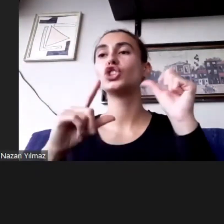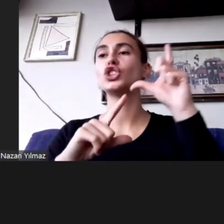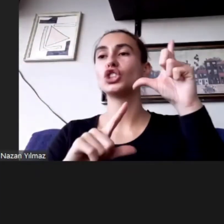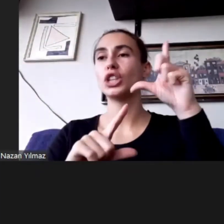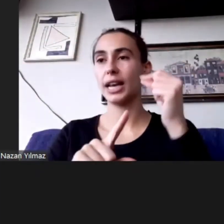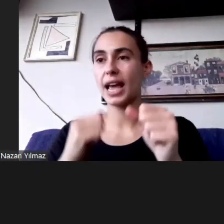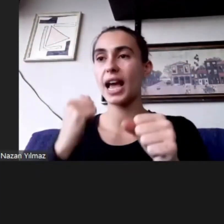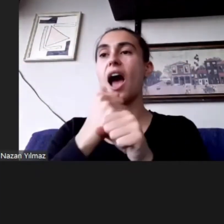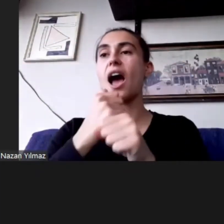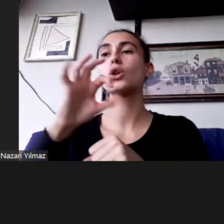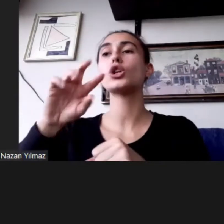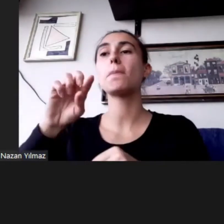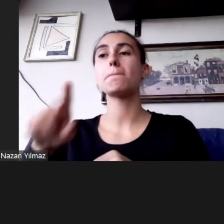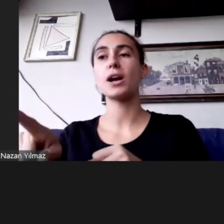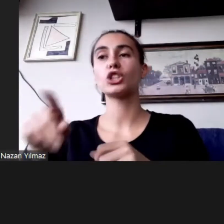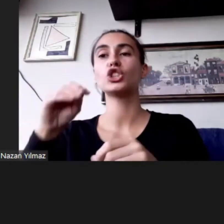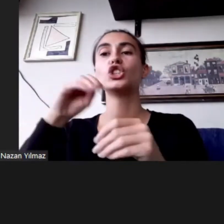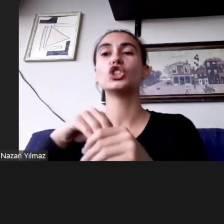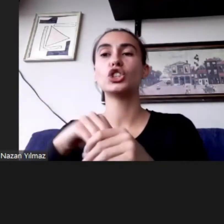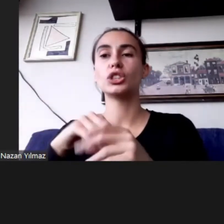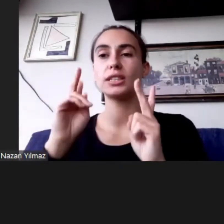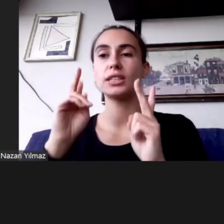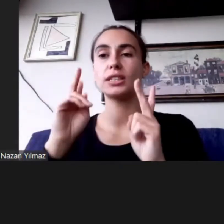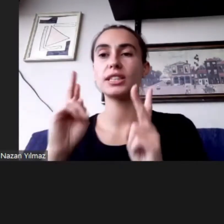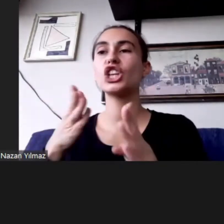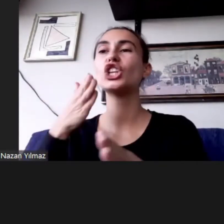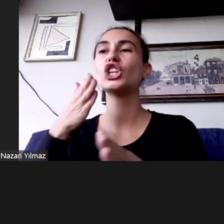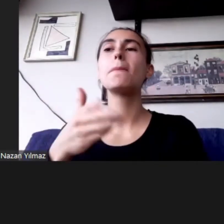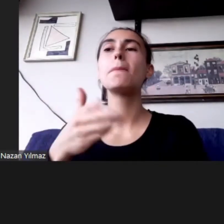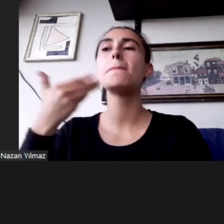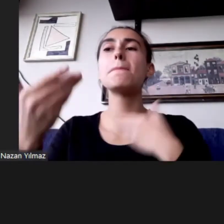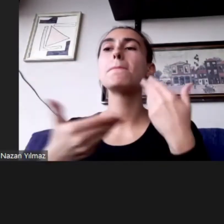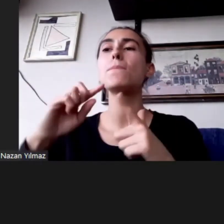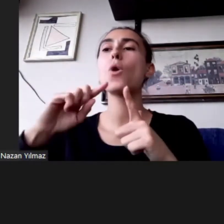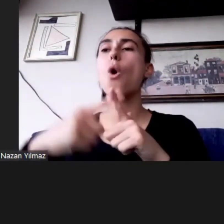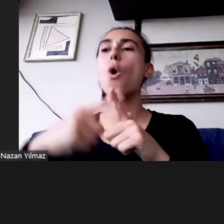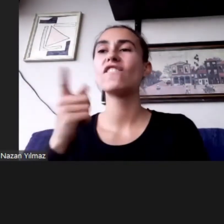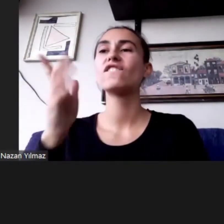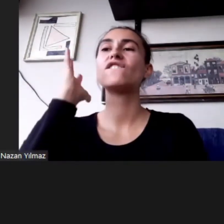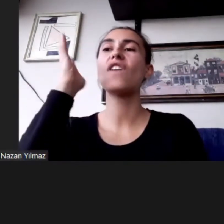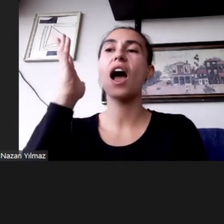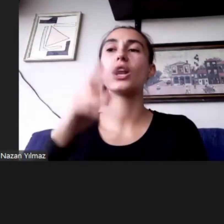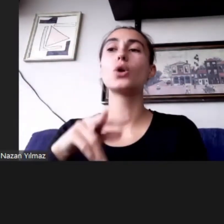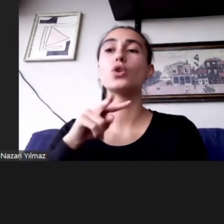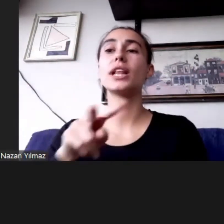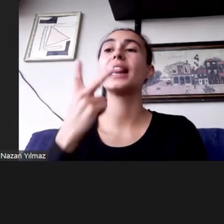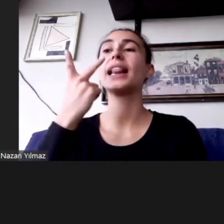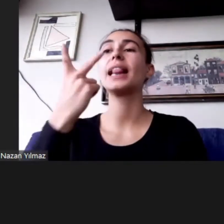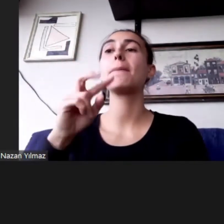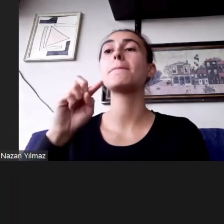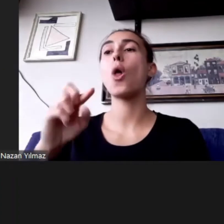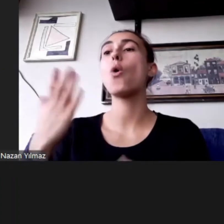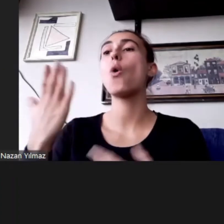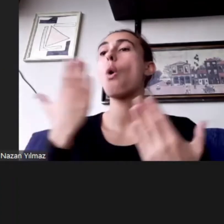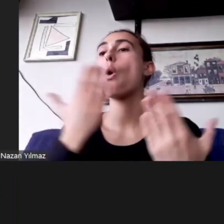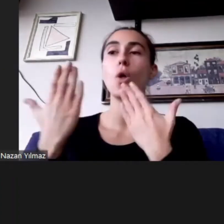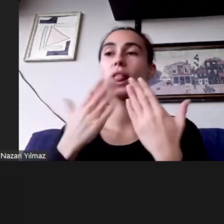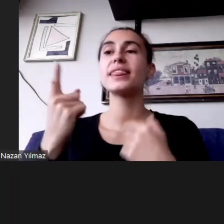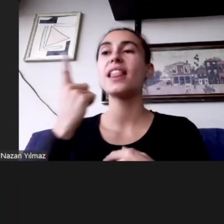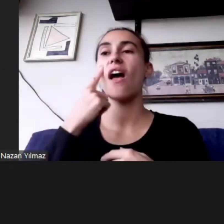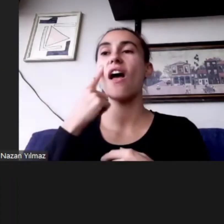Gaziosmanpaşa ilçelerinde girişte bahsettiğim projemizin faaliyetlerinin de yürütüldüğü iki pilot okulda, devlet